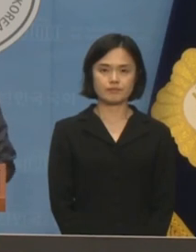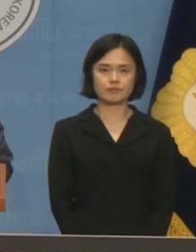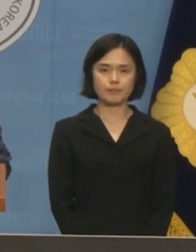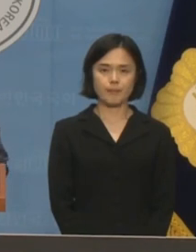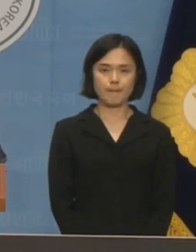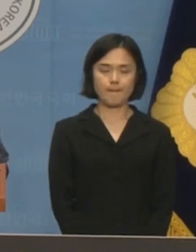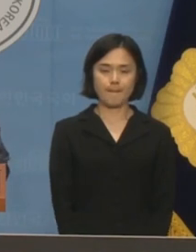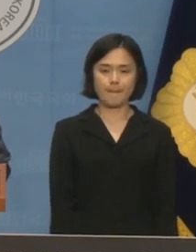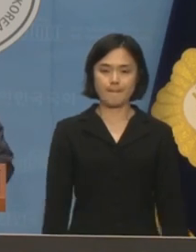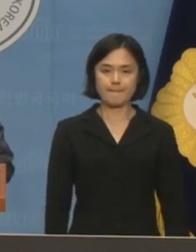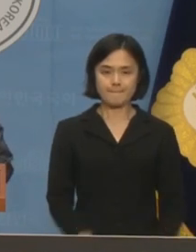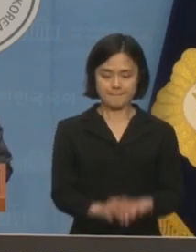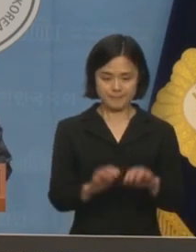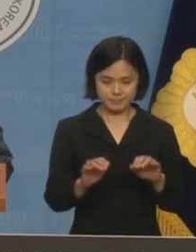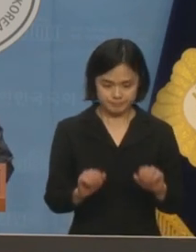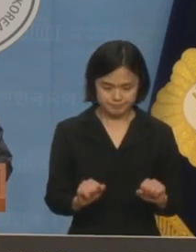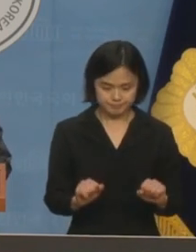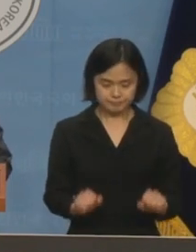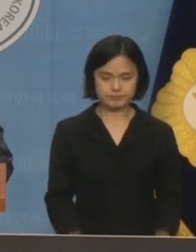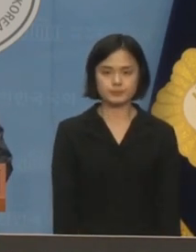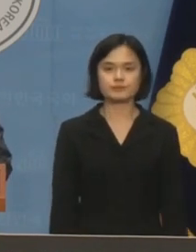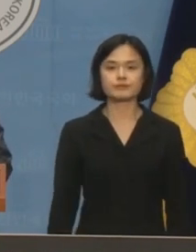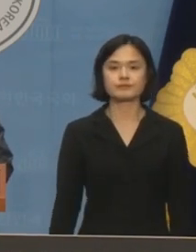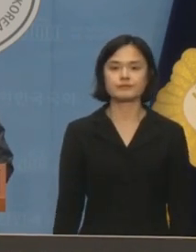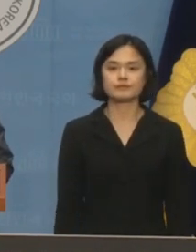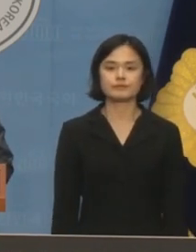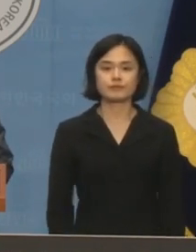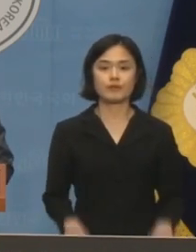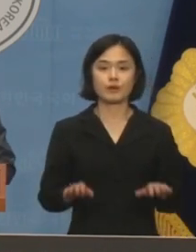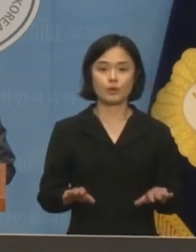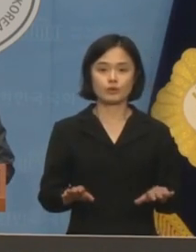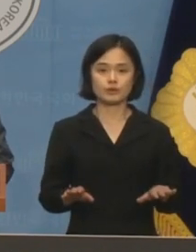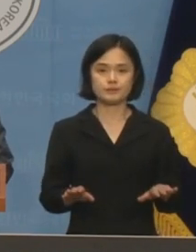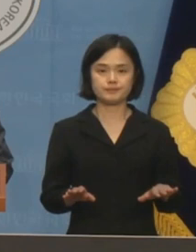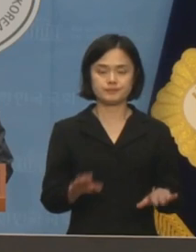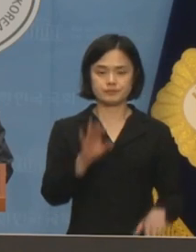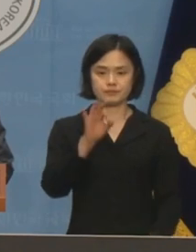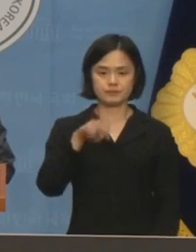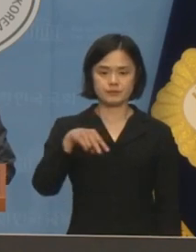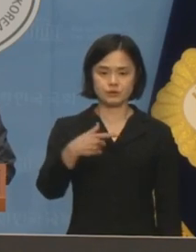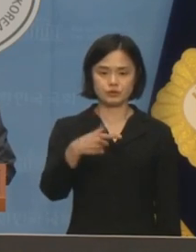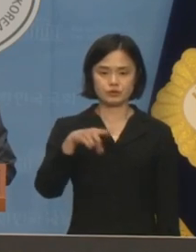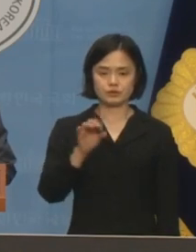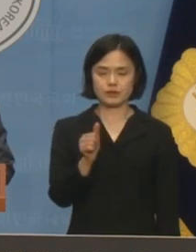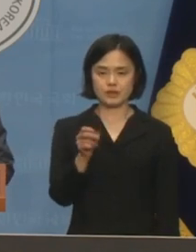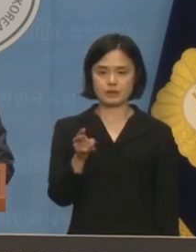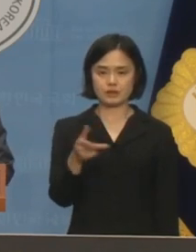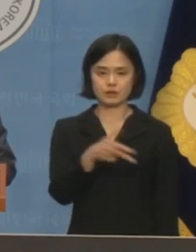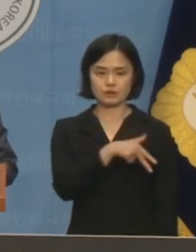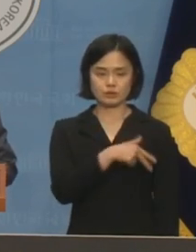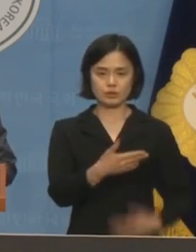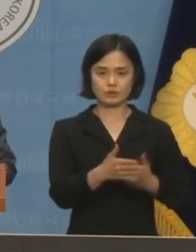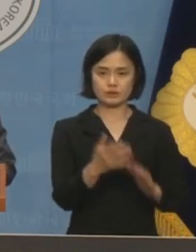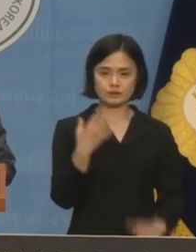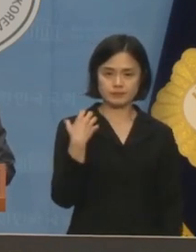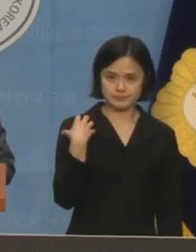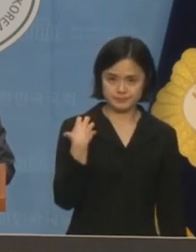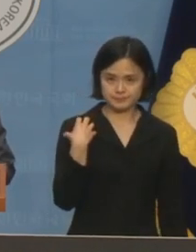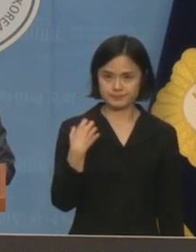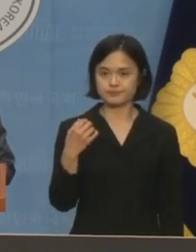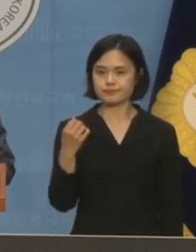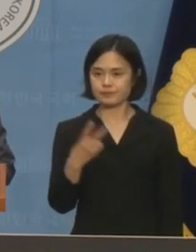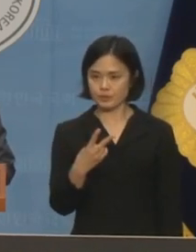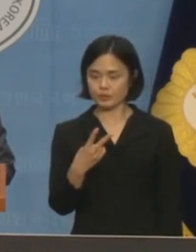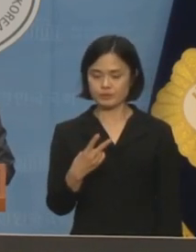네, 안녕하십니까. 오늘 윤상현 의원실이 주최하고 수기총 외